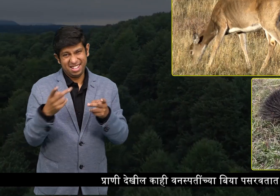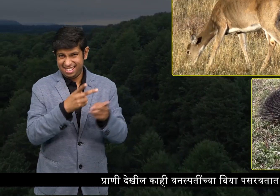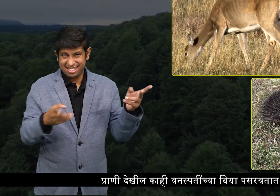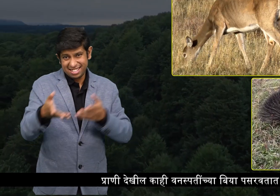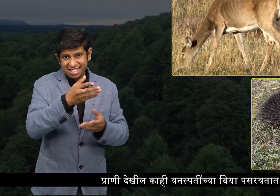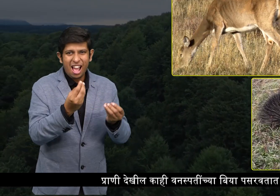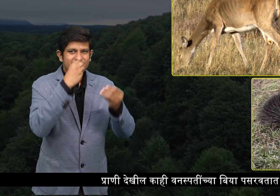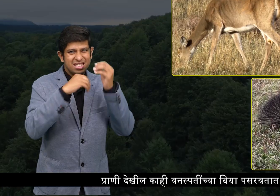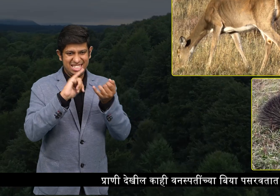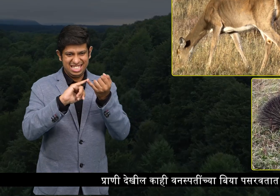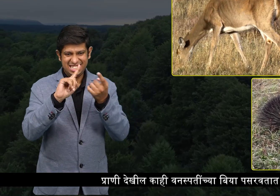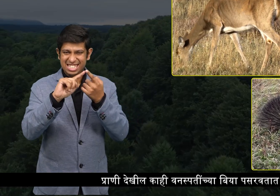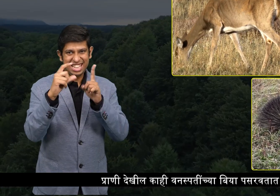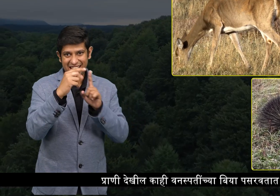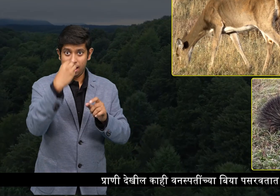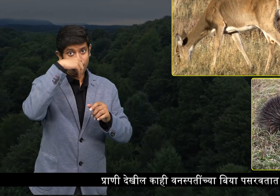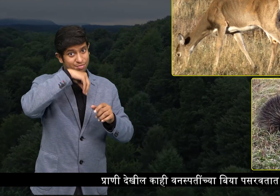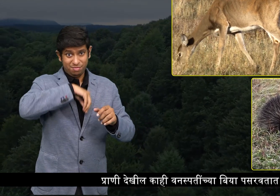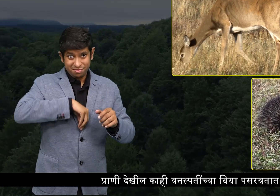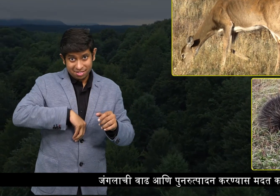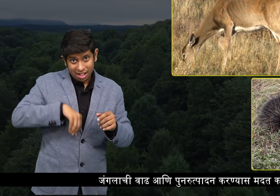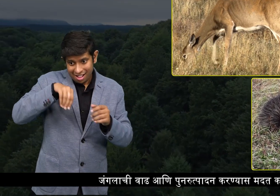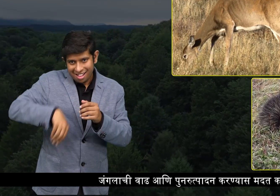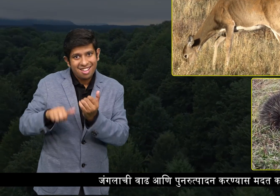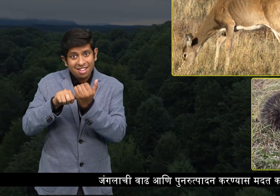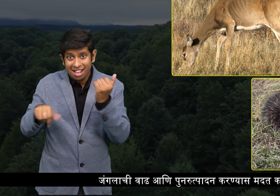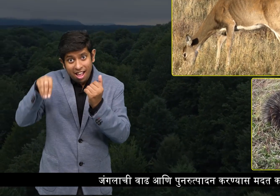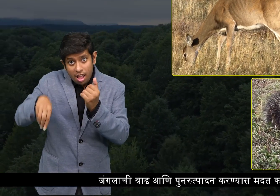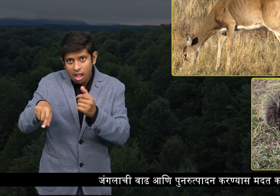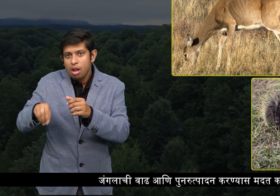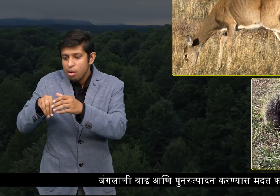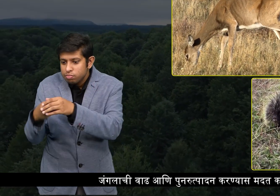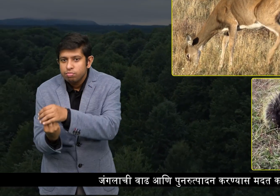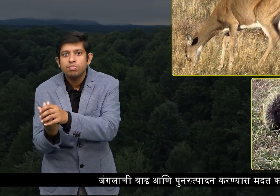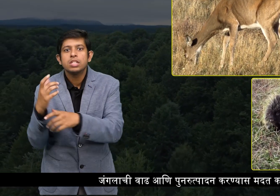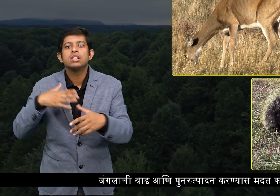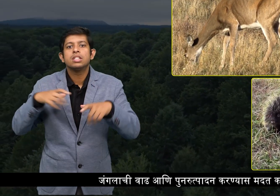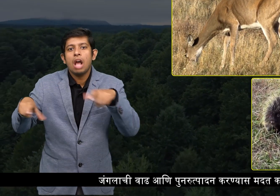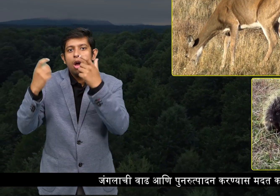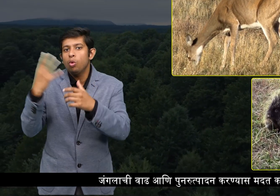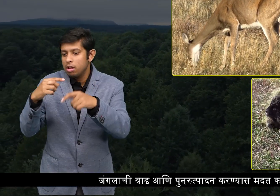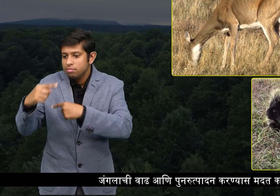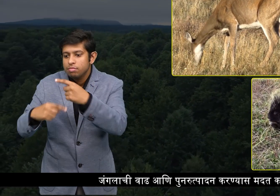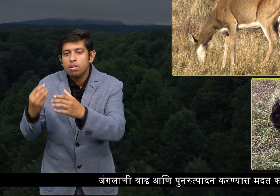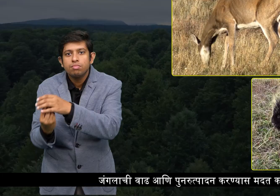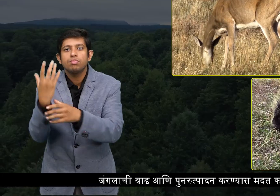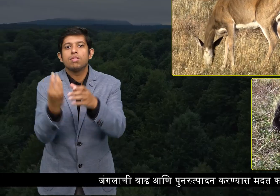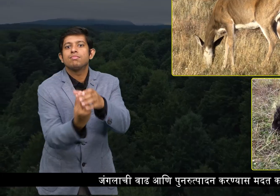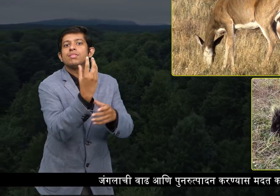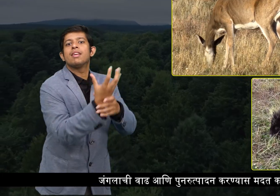प्राणी देखील काही वनस्पतींच्या बिया पसरतात आणि जंगलाची वाढ आणि पुनरुत्पादन करण्यास मदत करतात.